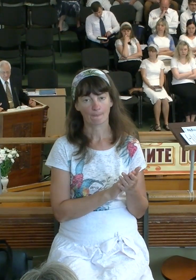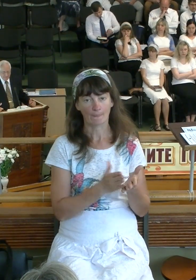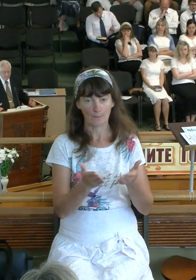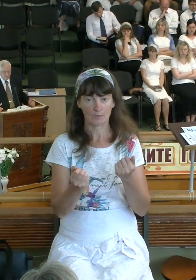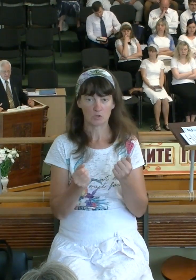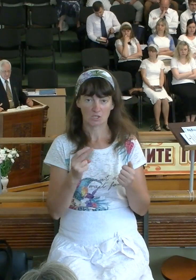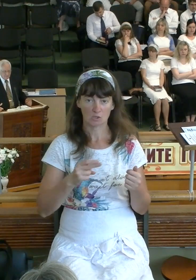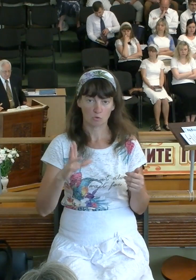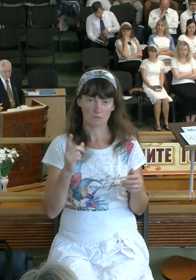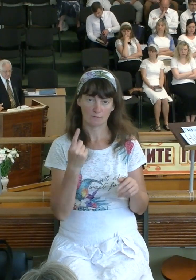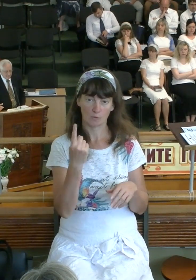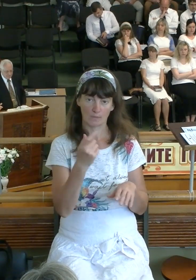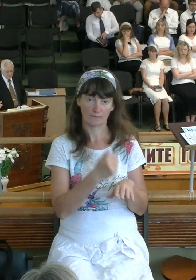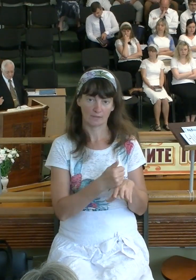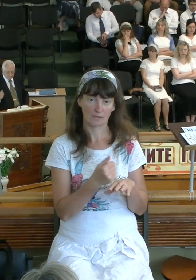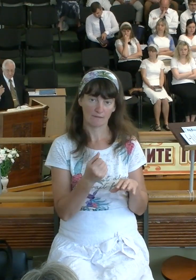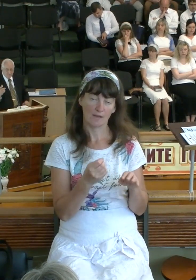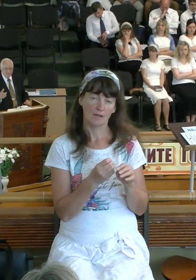Святого.